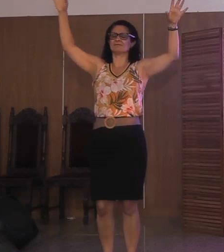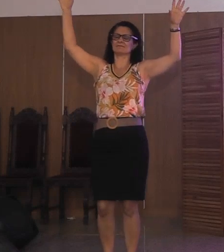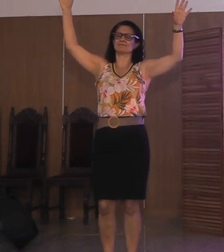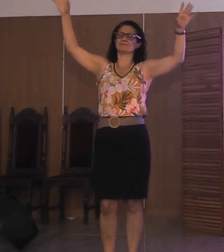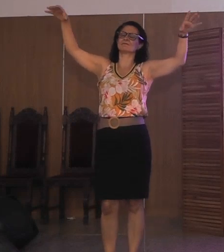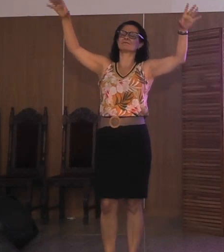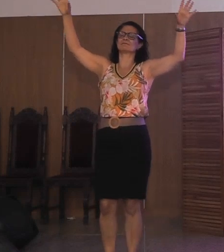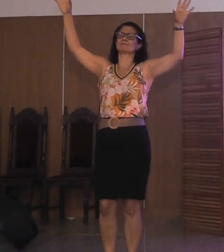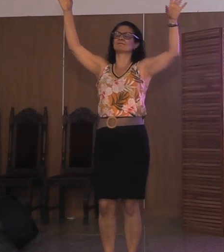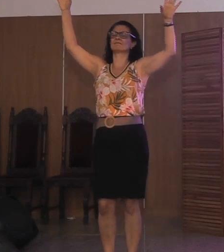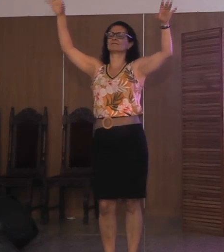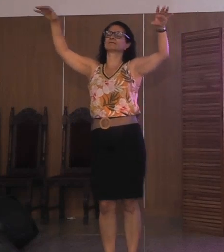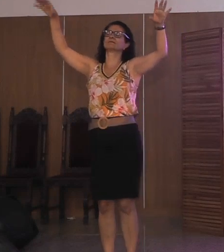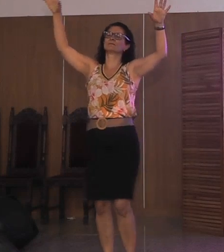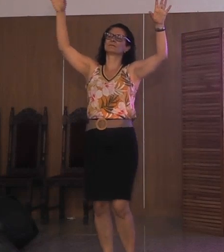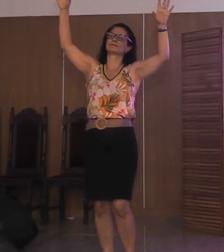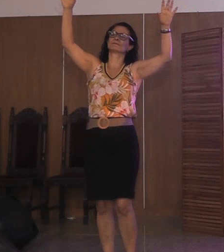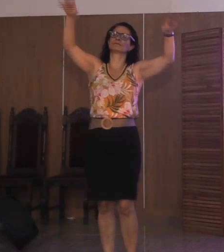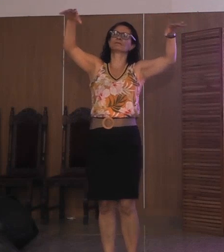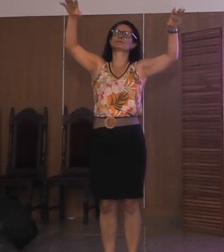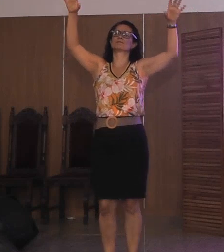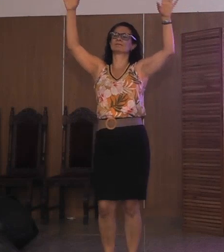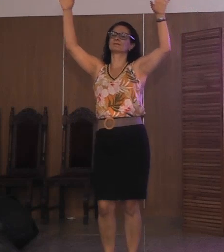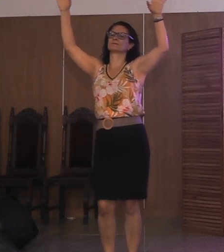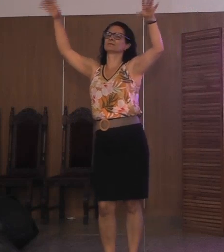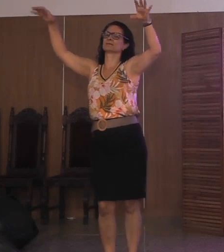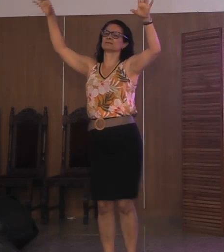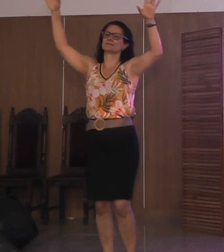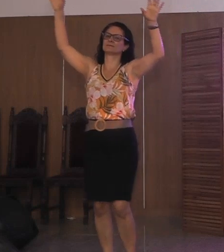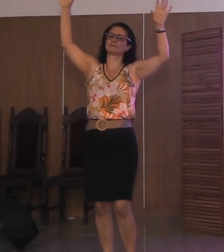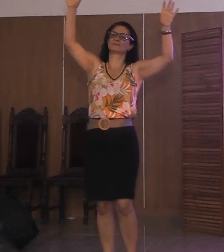chover, vai